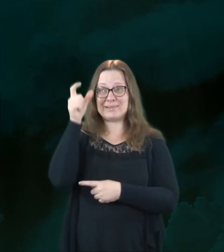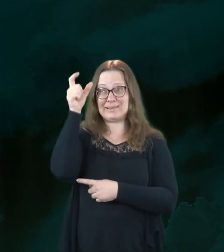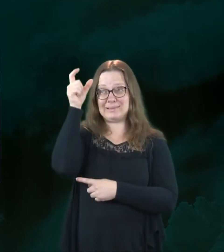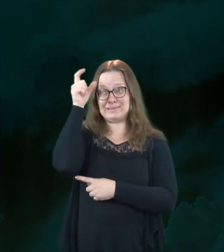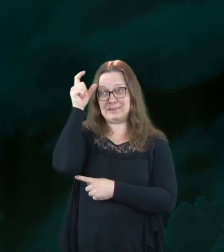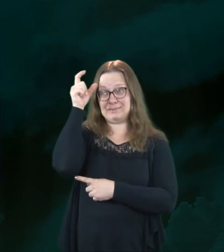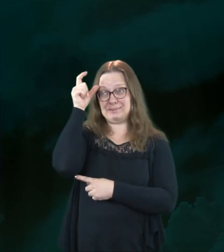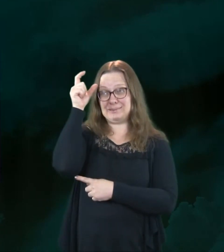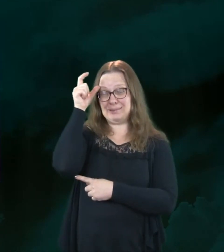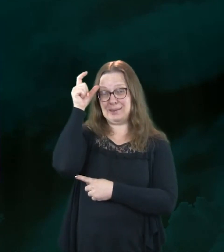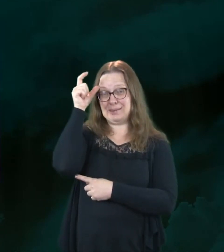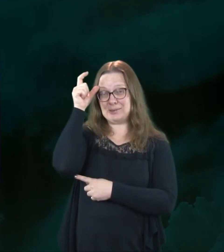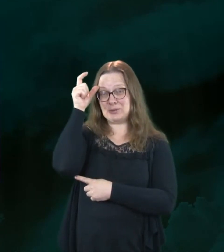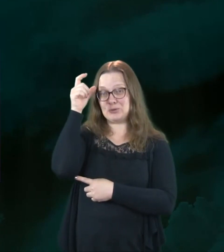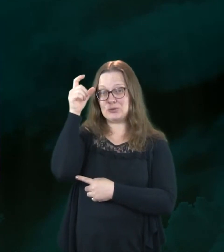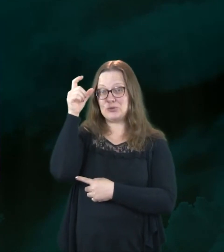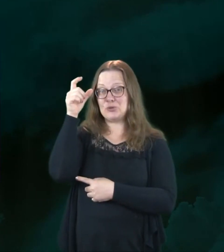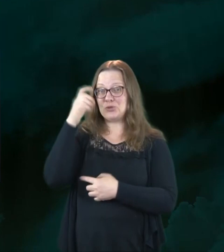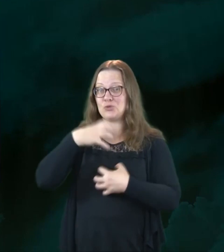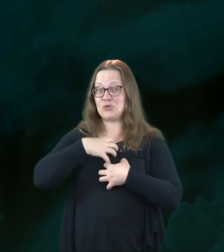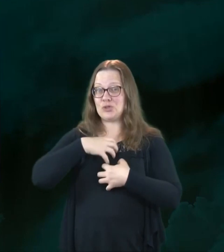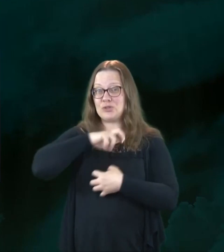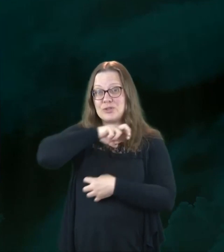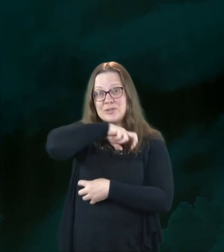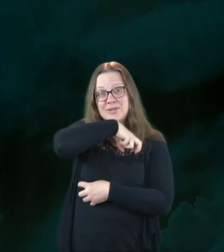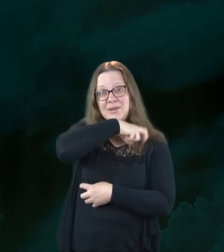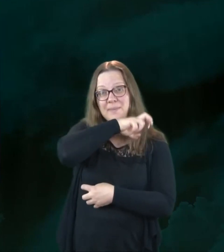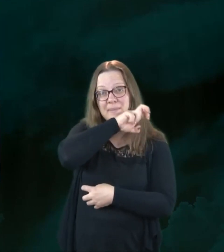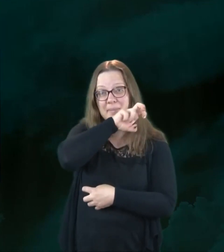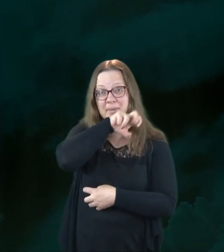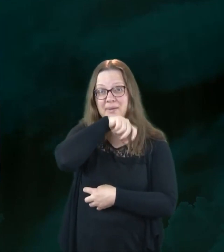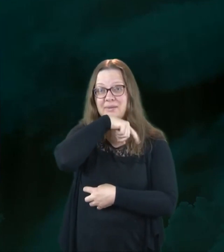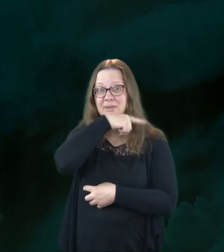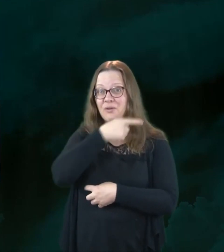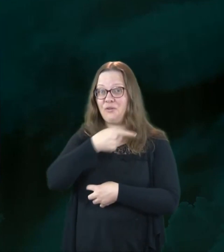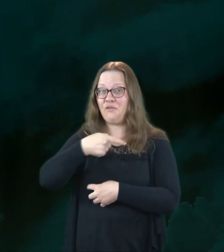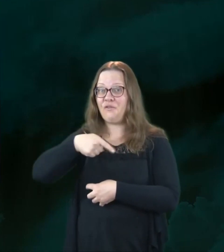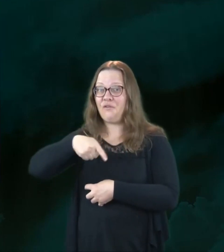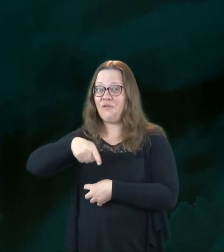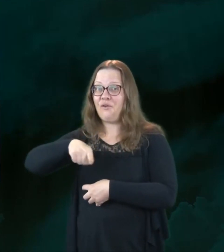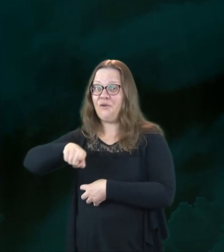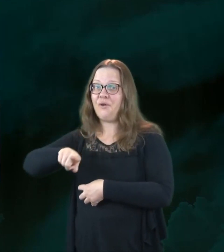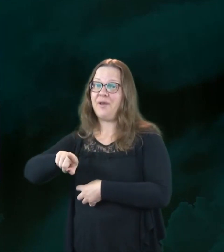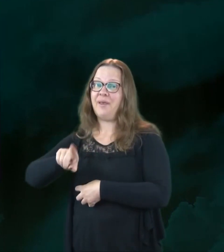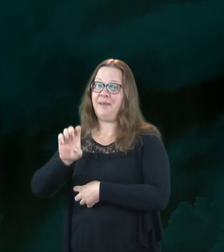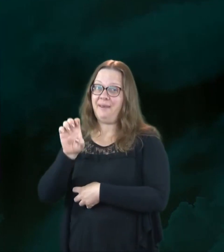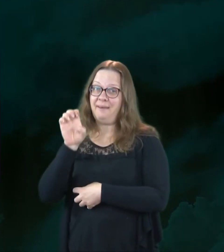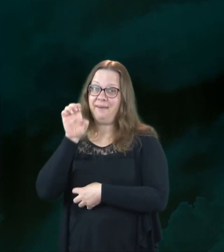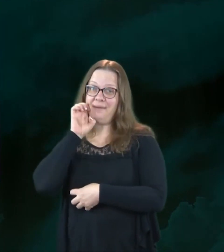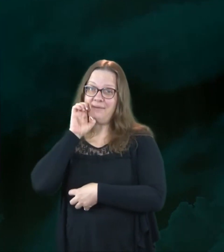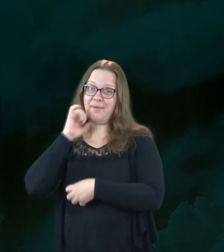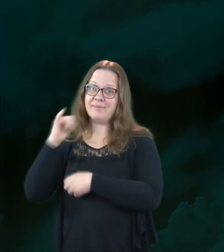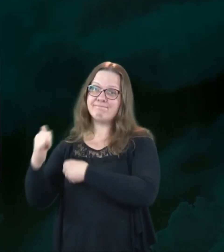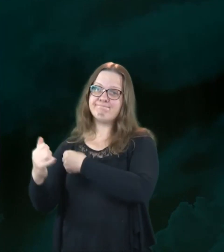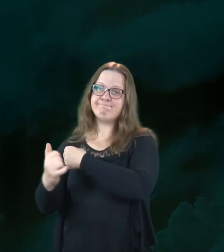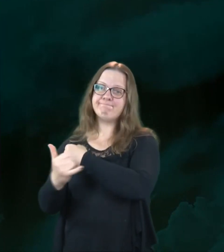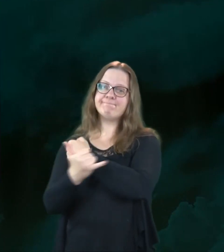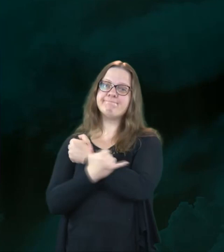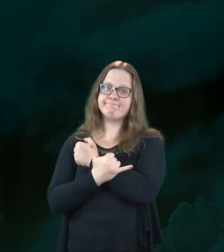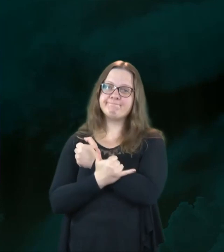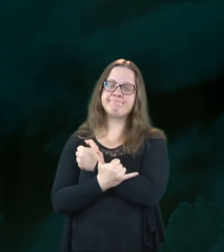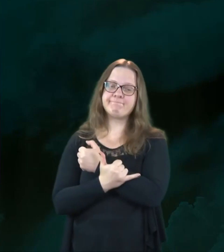na forma de serpente, foi tentar a Eva, sabia essa parte mais fraca da Eva, e fez com que o homem,